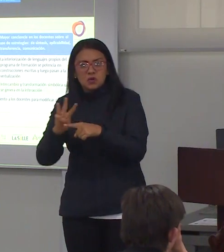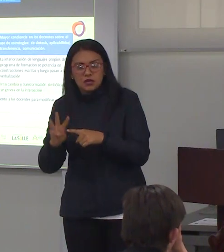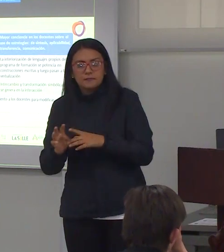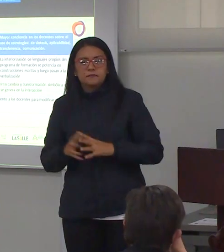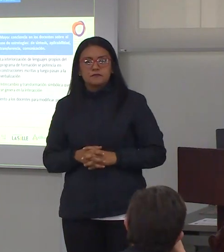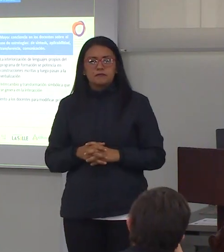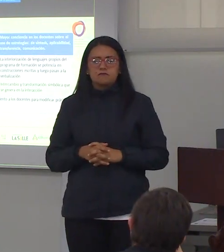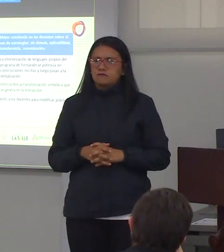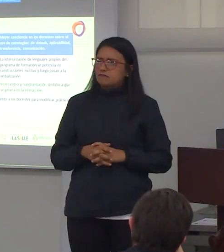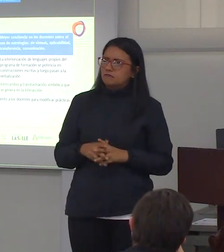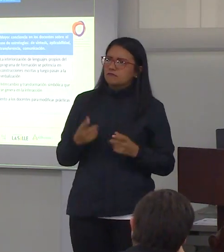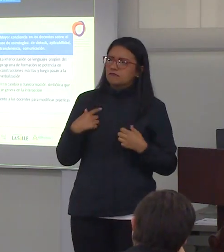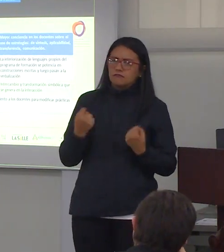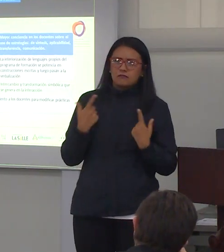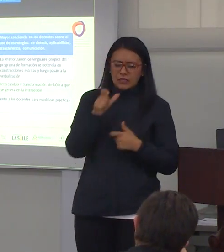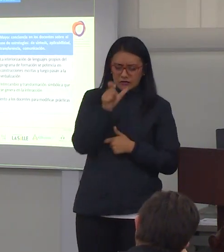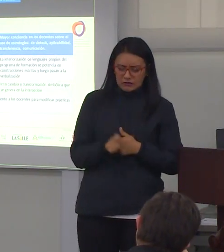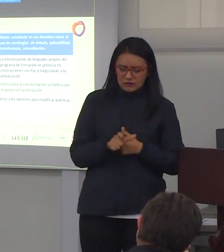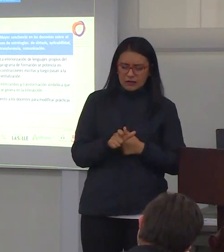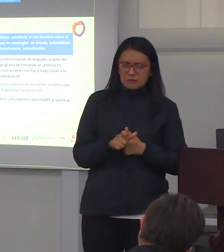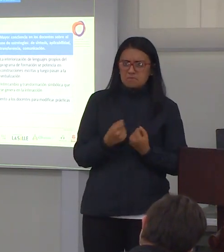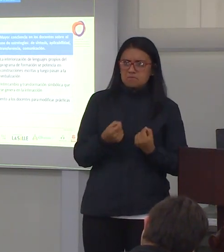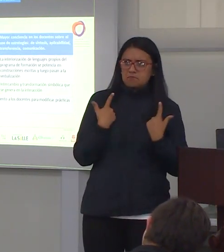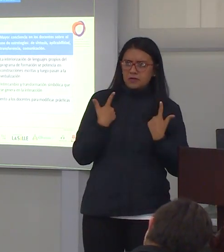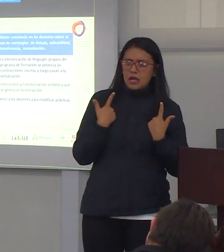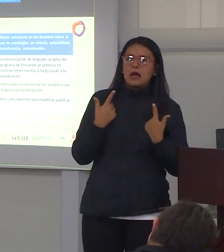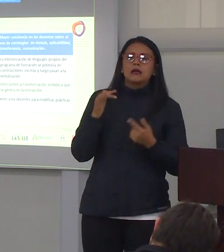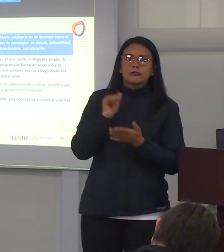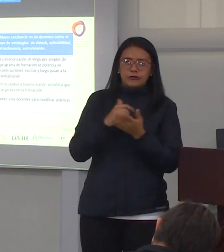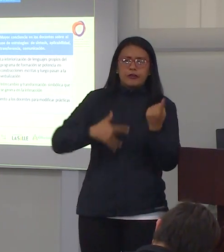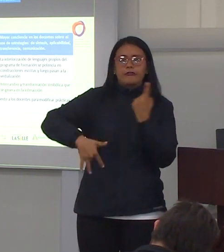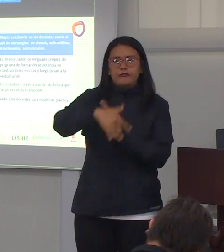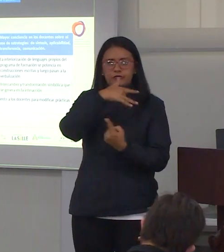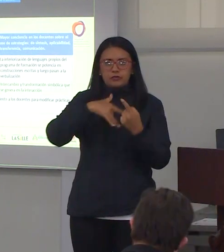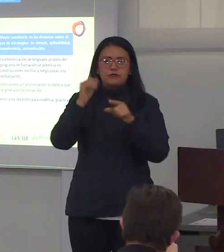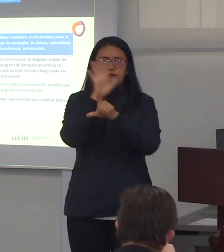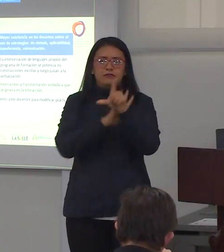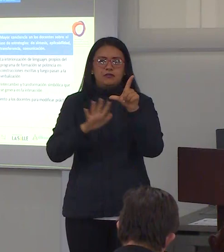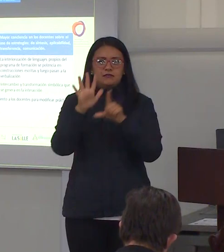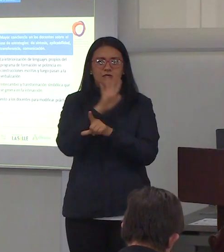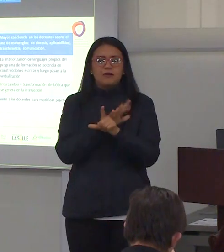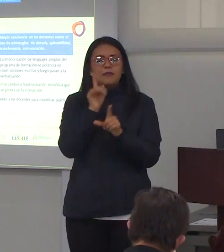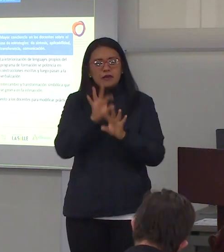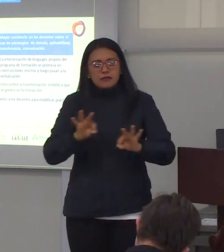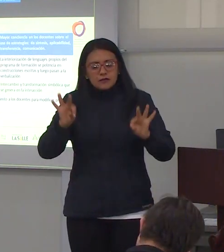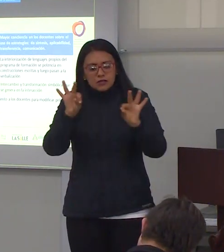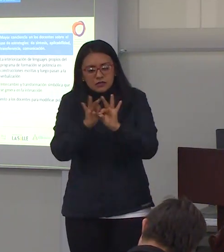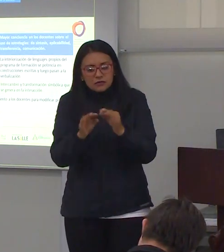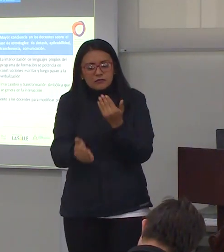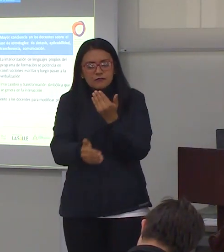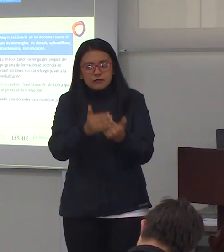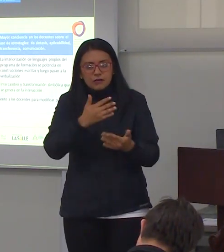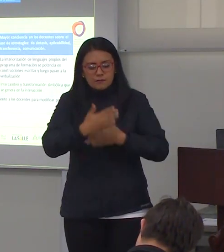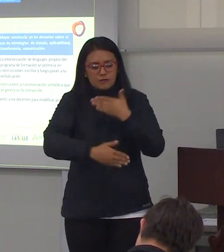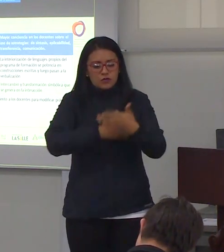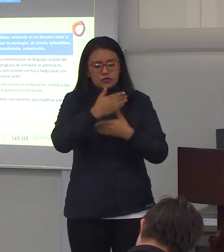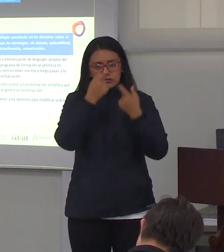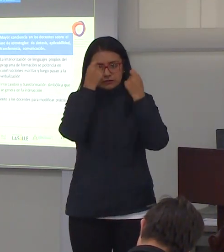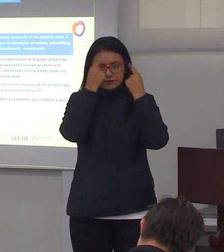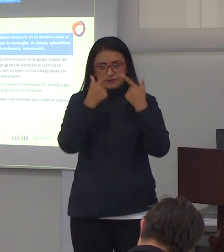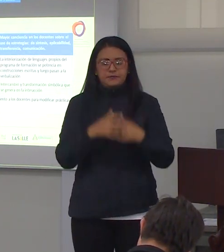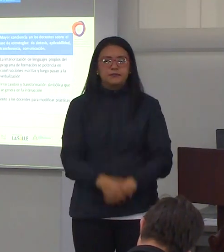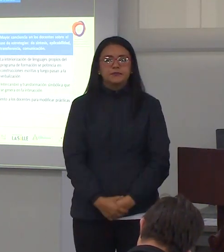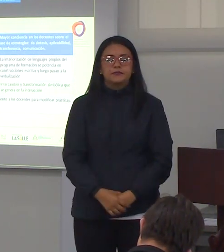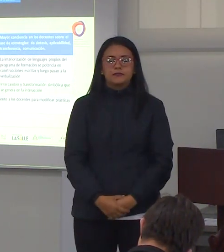entonces al chico hay que darle el contexto de ese video porque es muy importante para facilitar procesos de comprensión